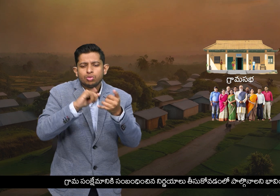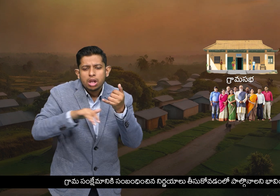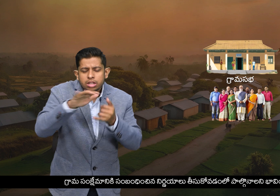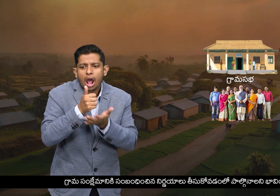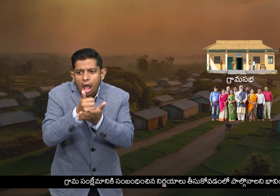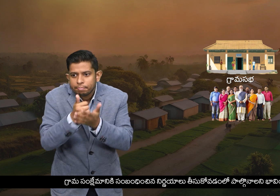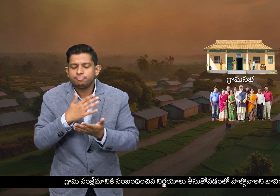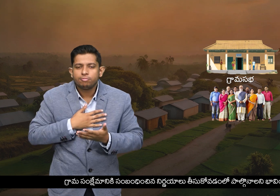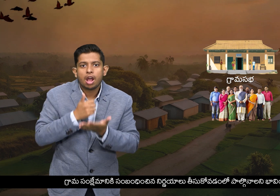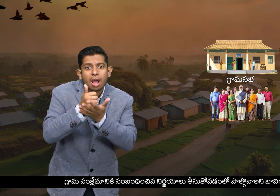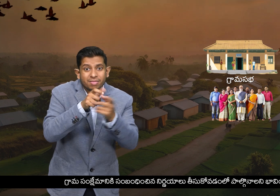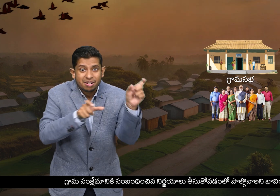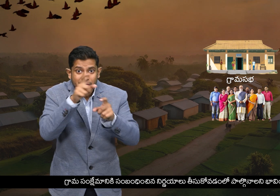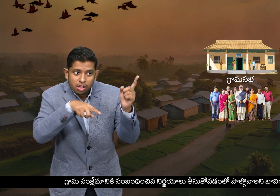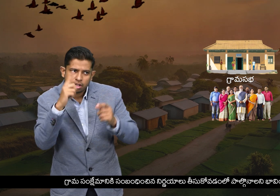భావించబడుతుంది.